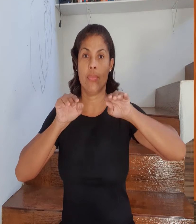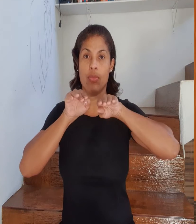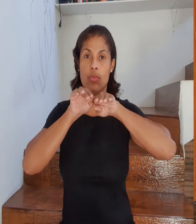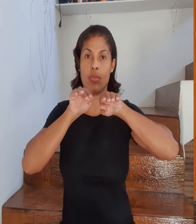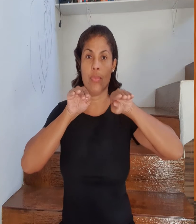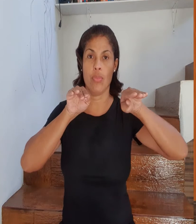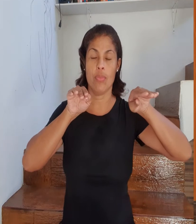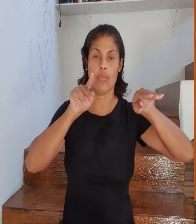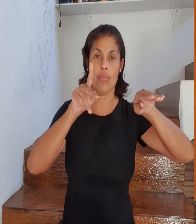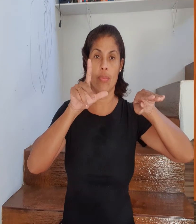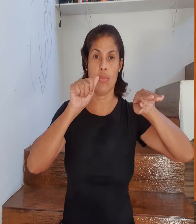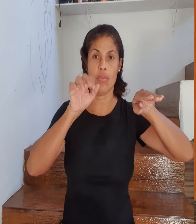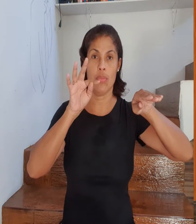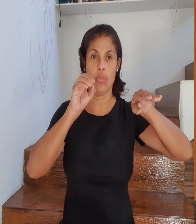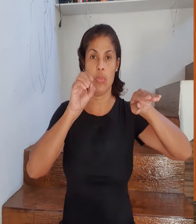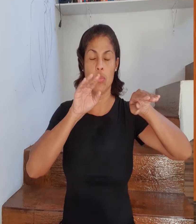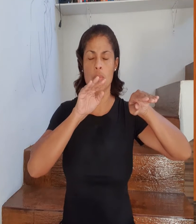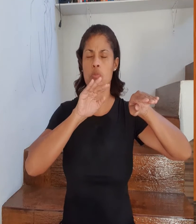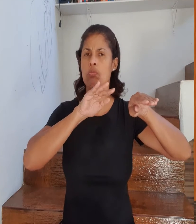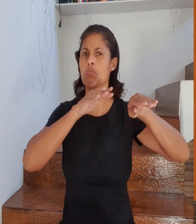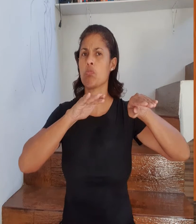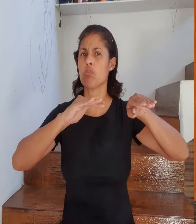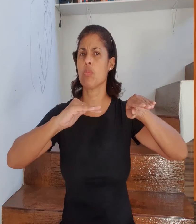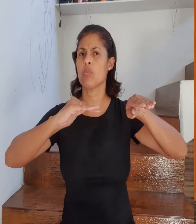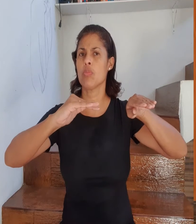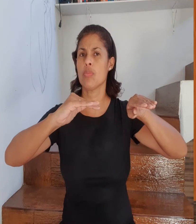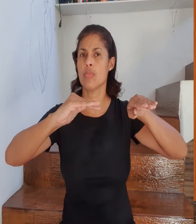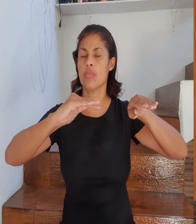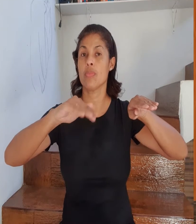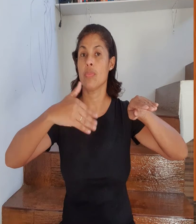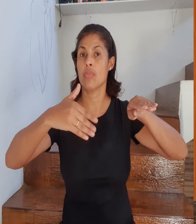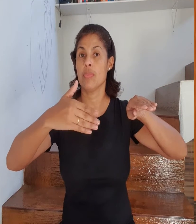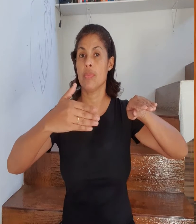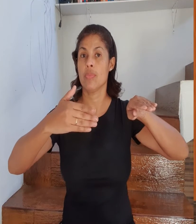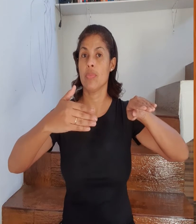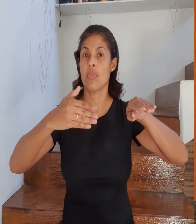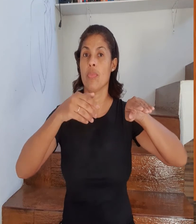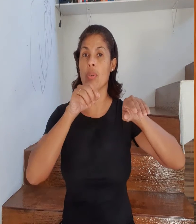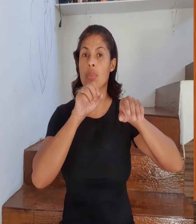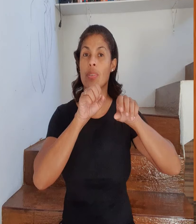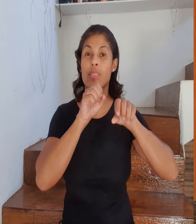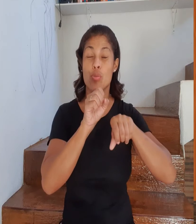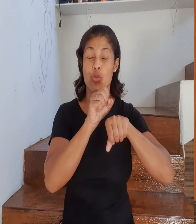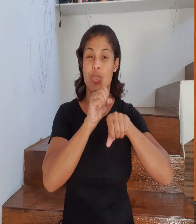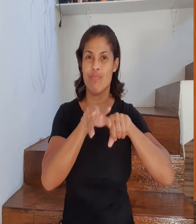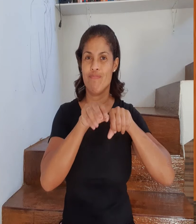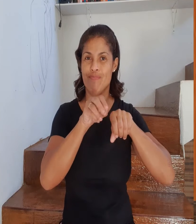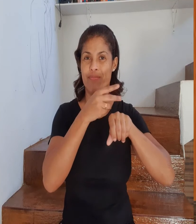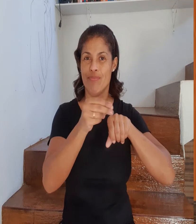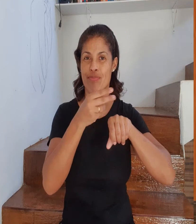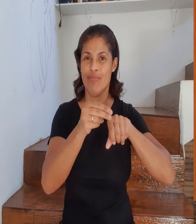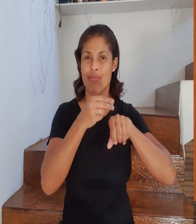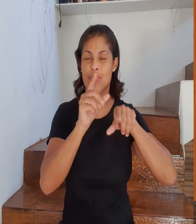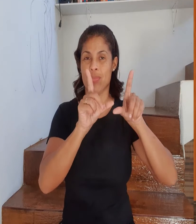atingir a fase de platô, na qual o título se mantém praticamente constante. Por fim, a secreção desses